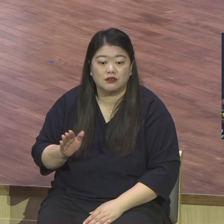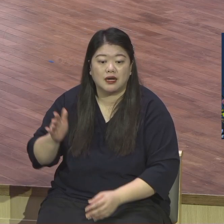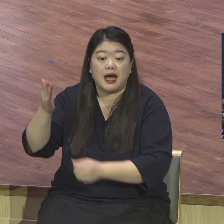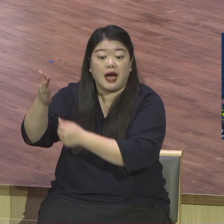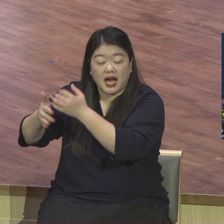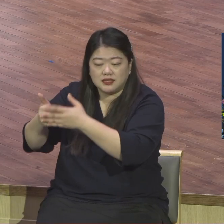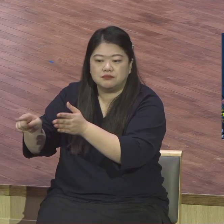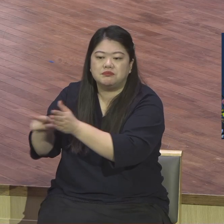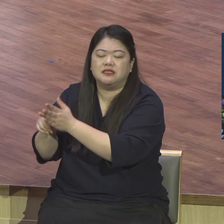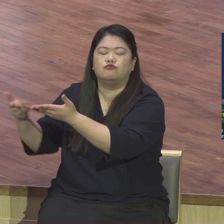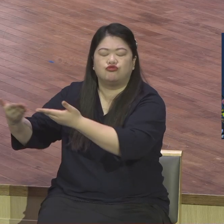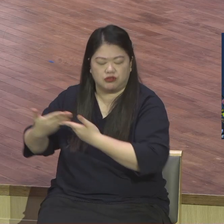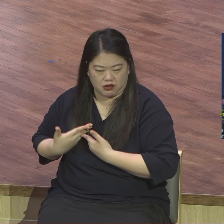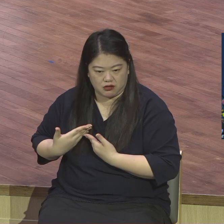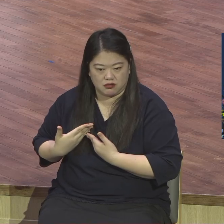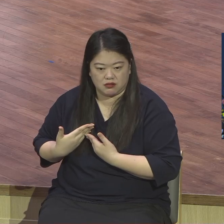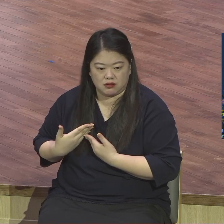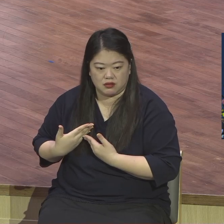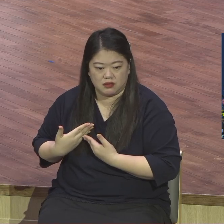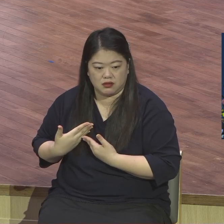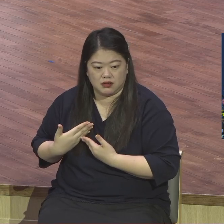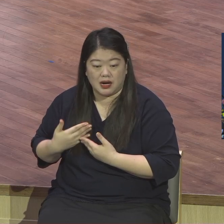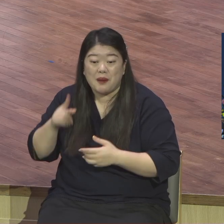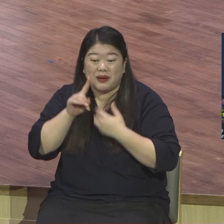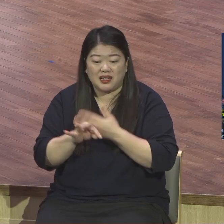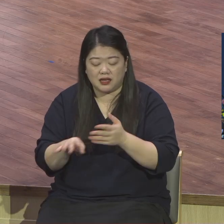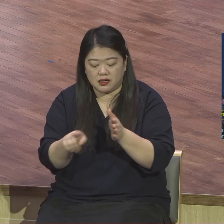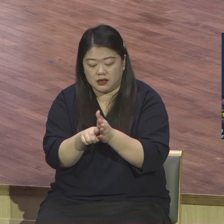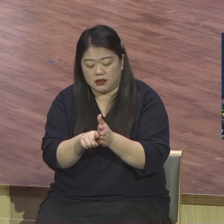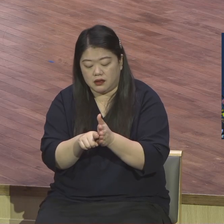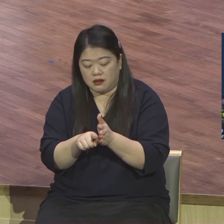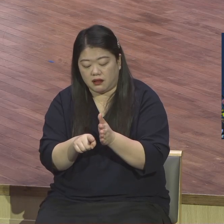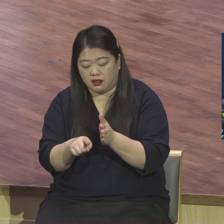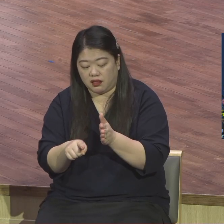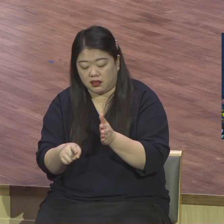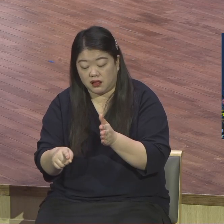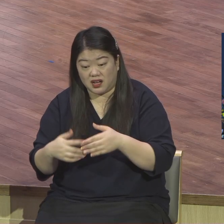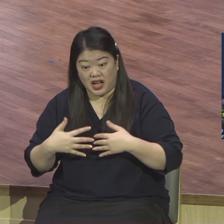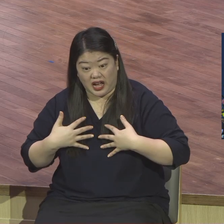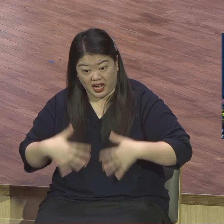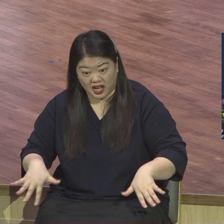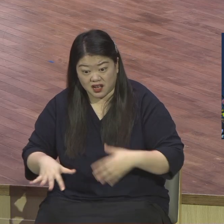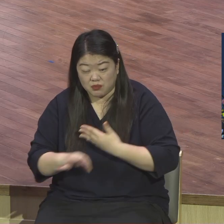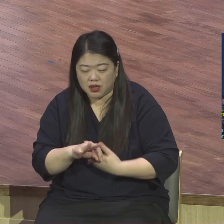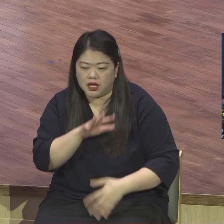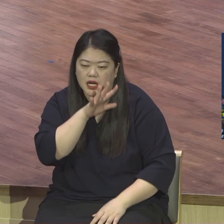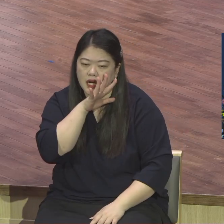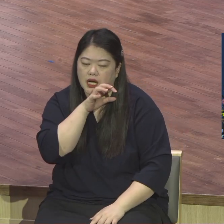믿음 없는 사람은 뭐 해요? 계속 불평만 해요. 계속 원망만 합니다.